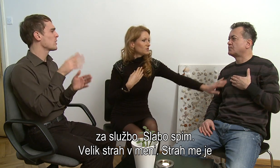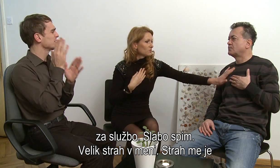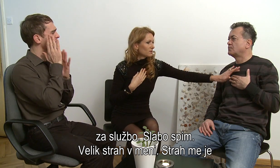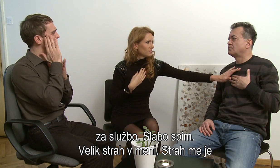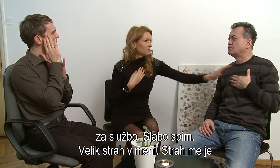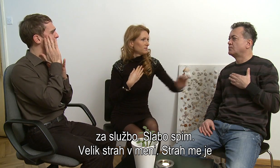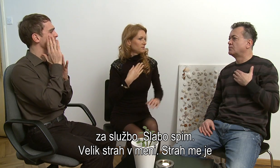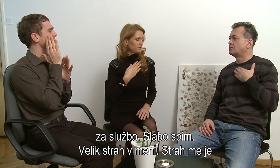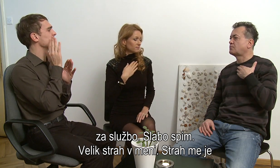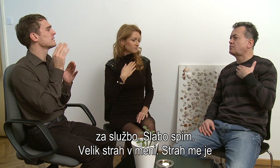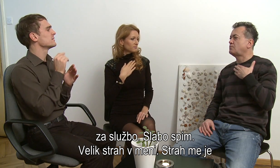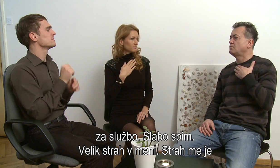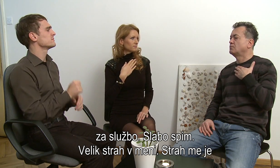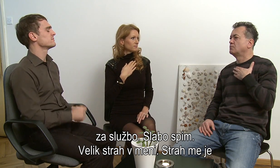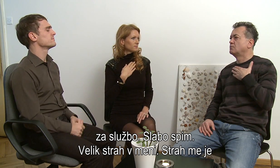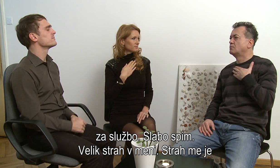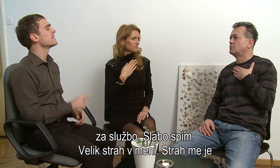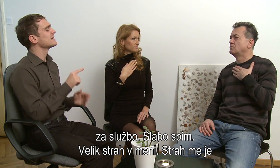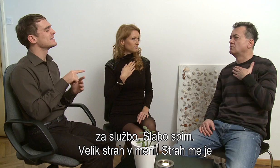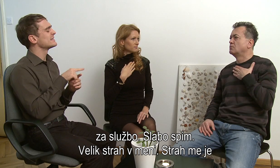Malo više tukaj.